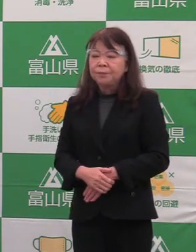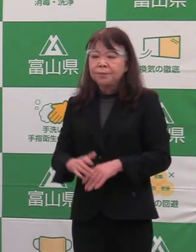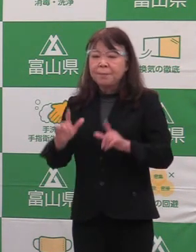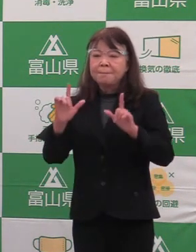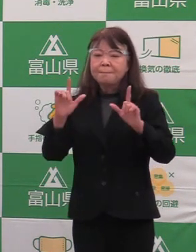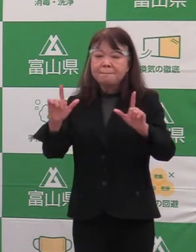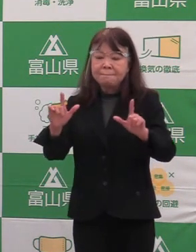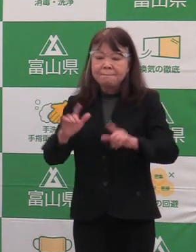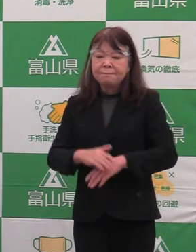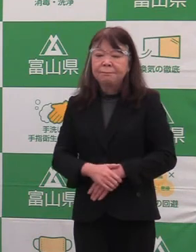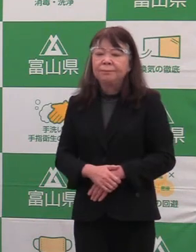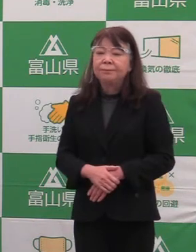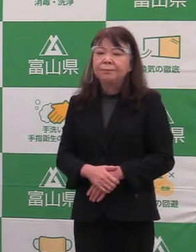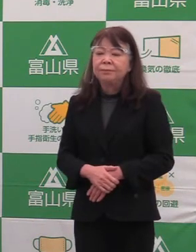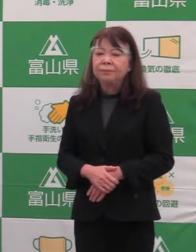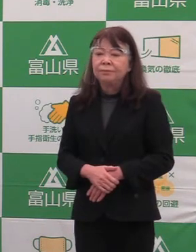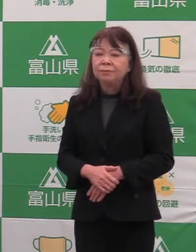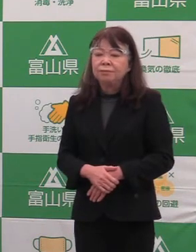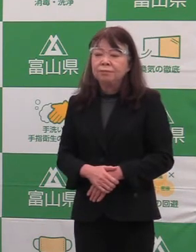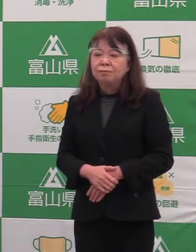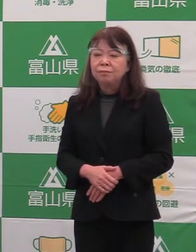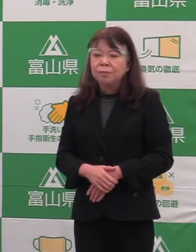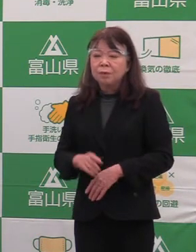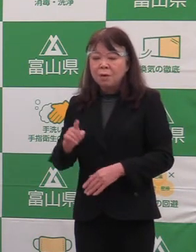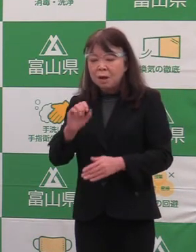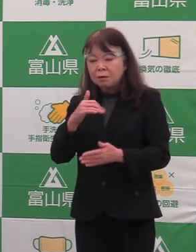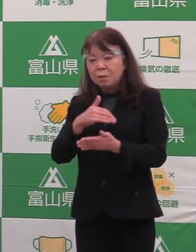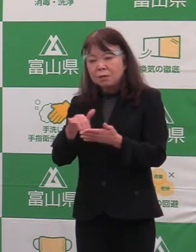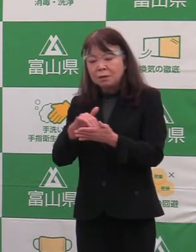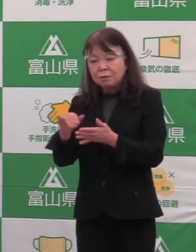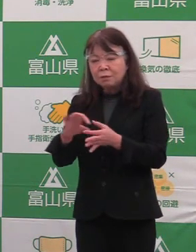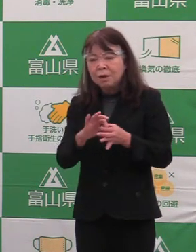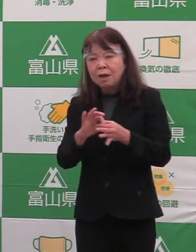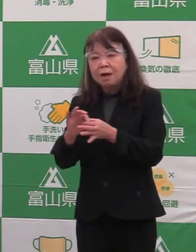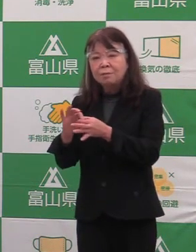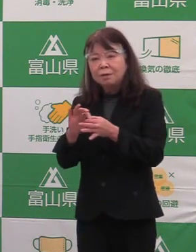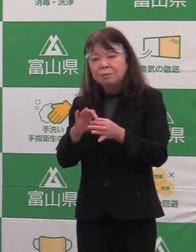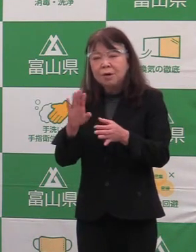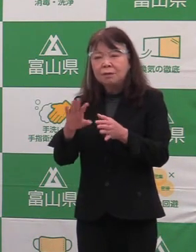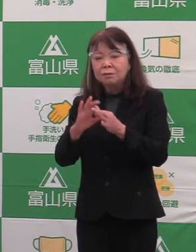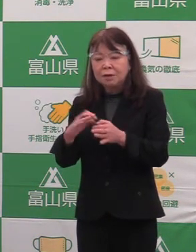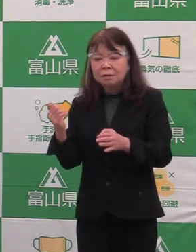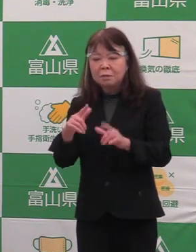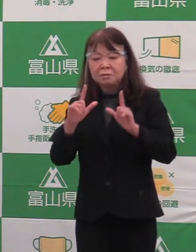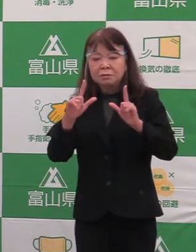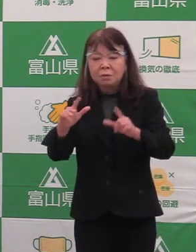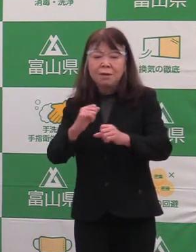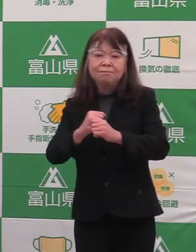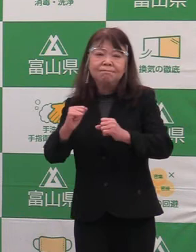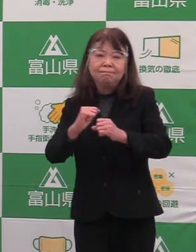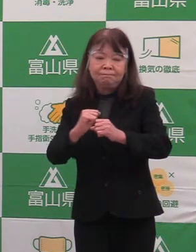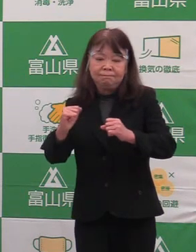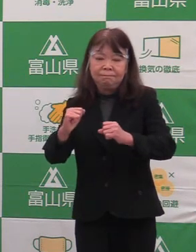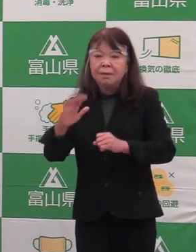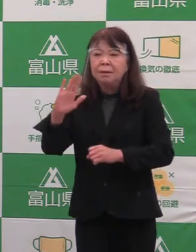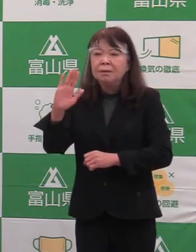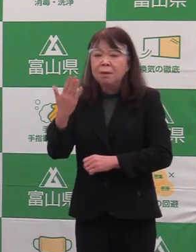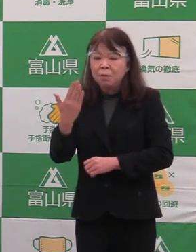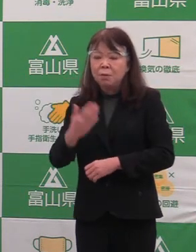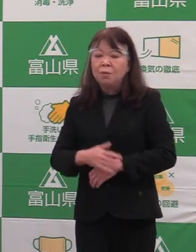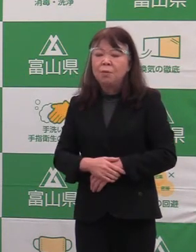はい、それは、予算のこともあるので今何とも申し上げられませんが、まあ、基本的